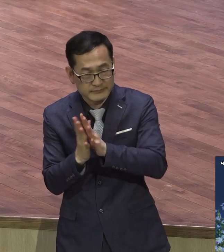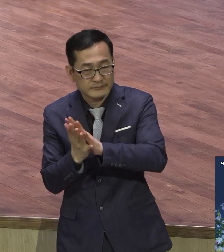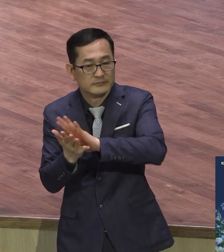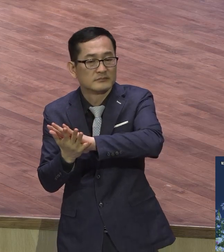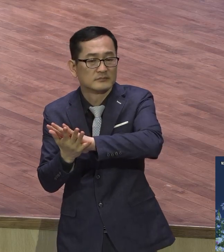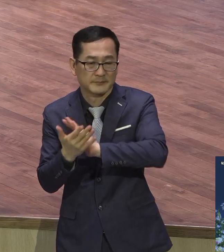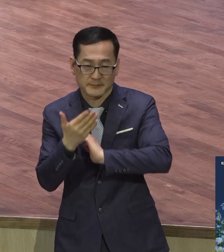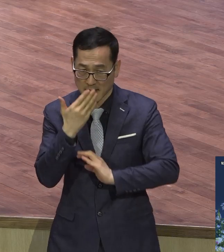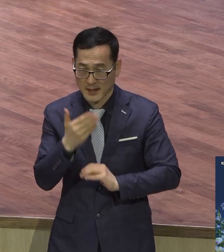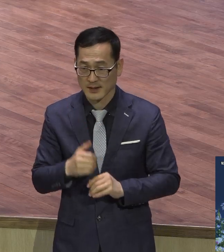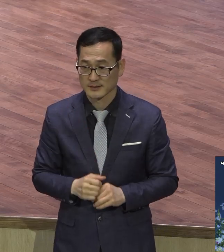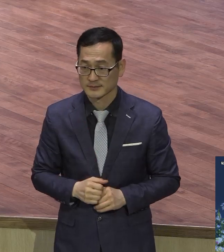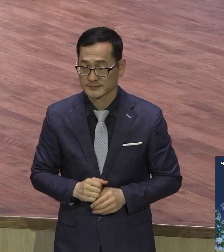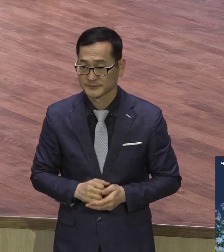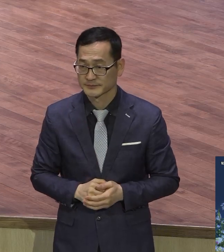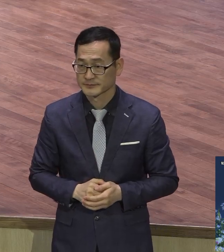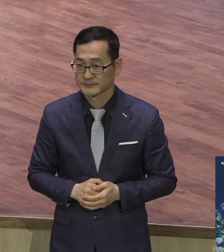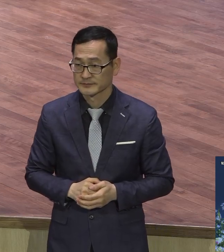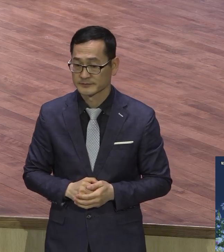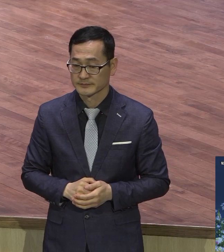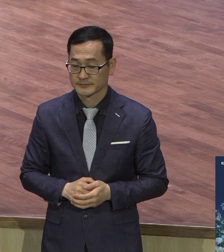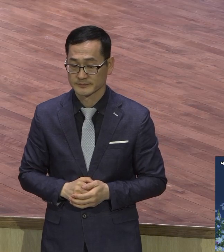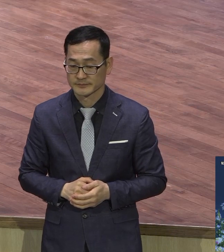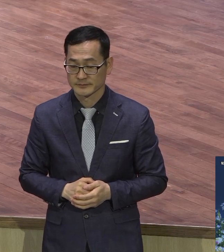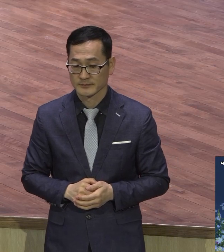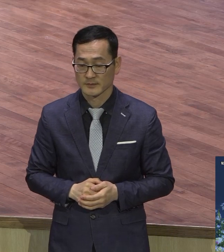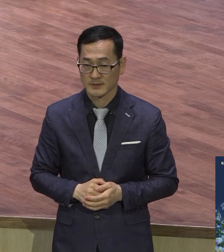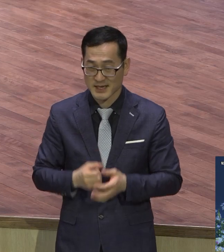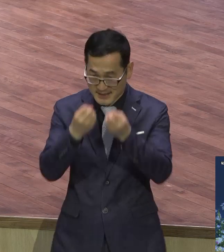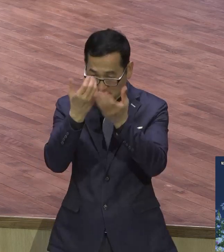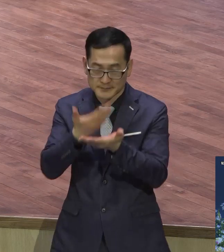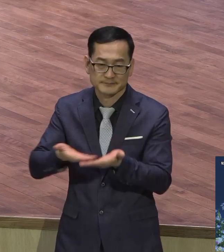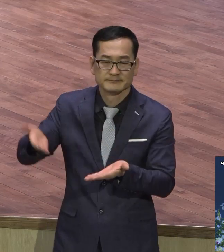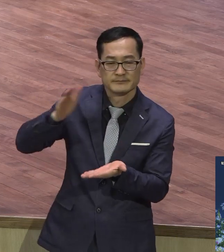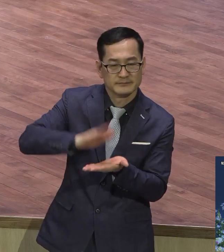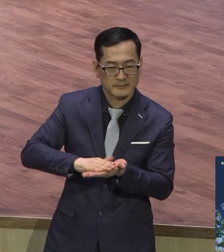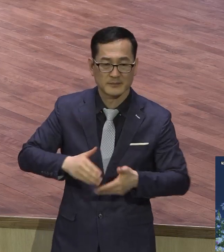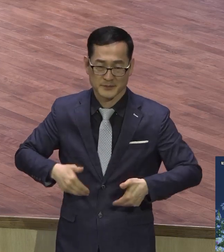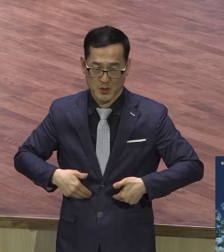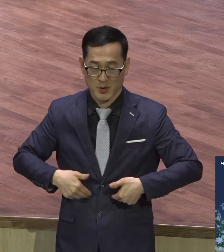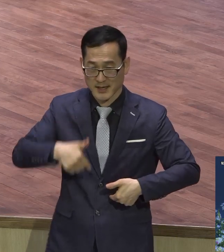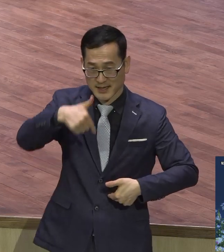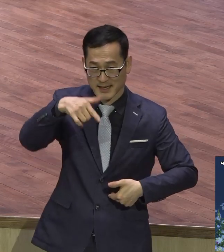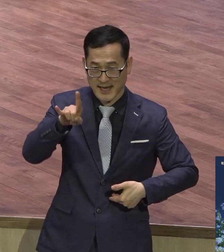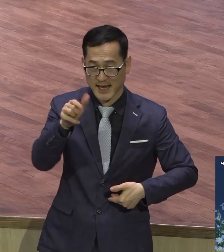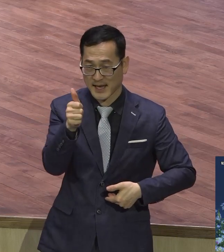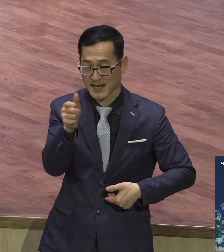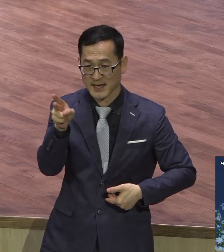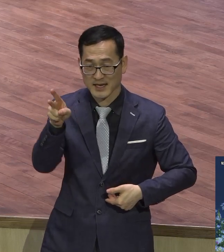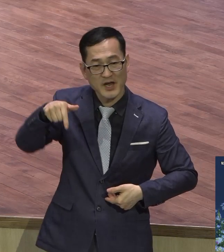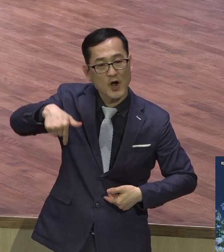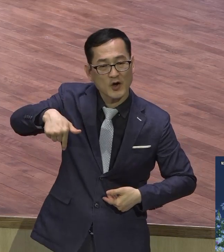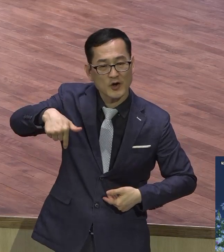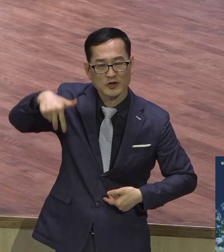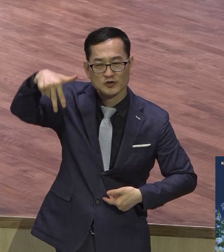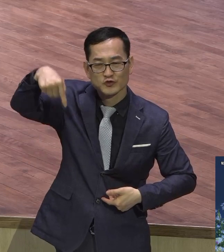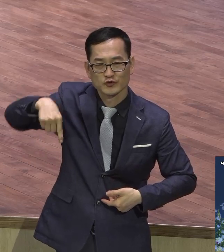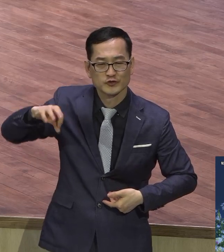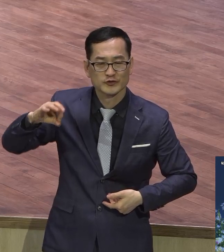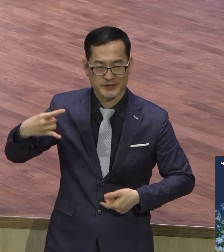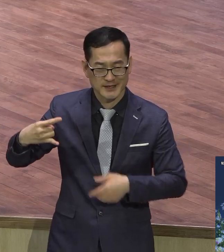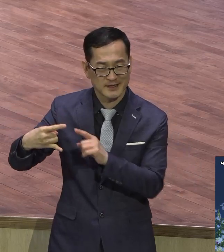개혁주의입니다. 그래서 리폼드 처치라. 리폼드 처치. 개혁주의를 그래요. 리폼이